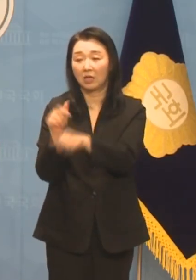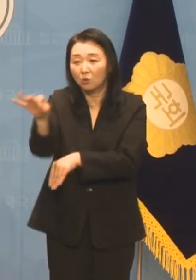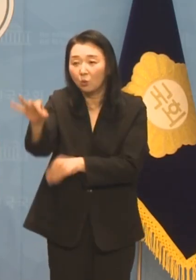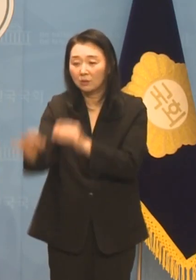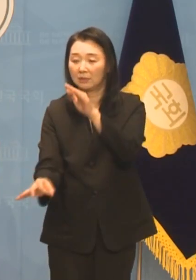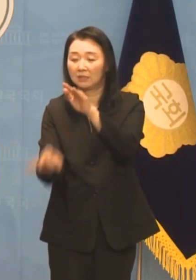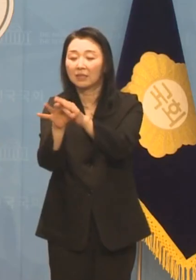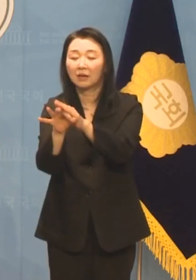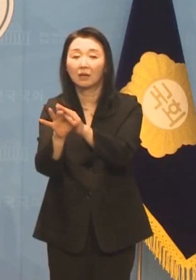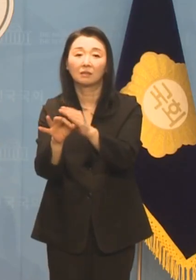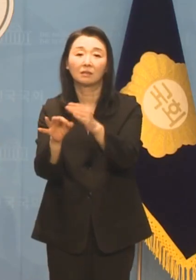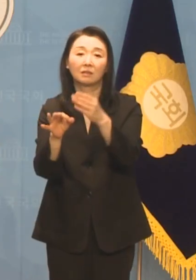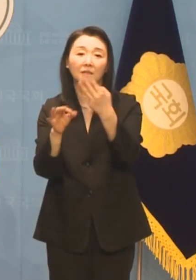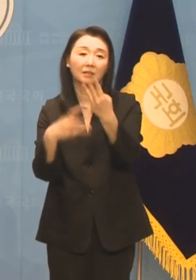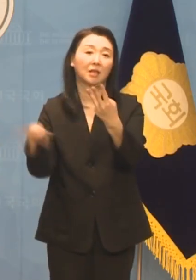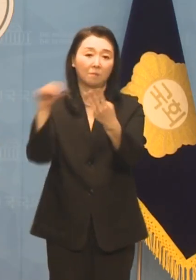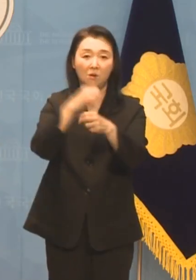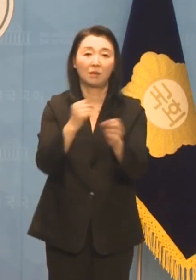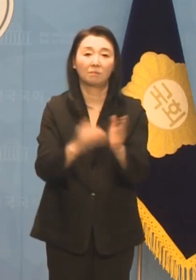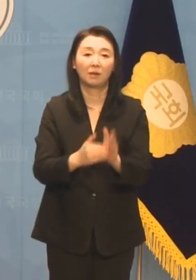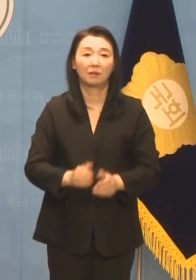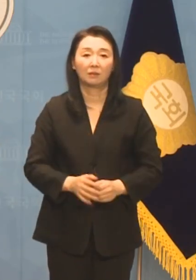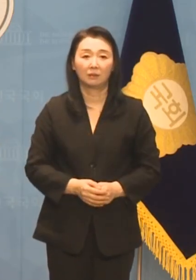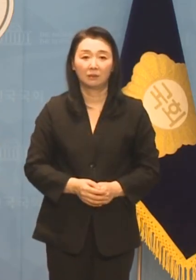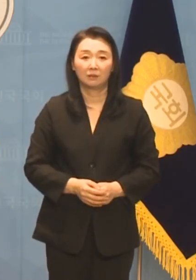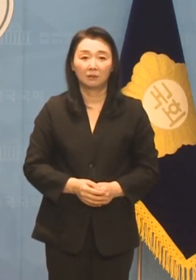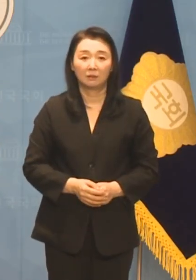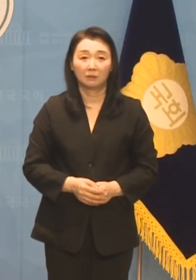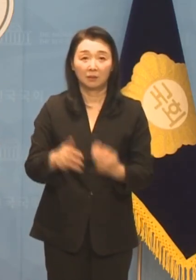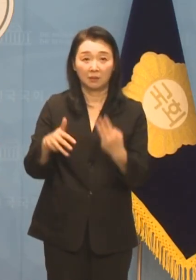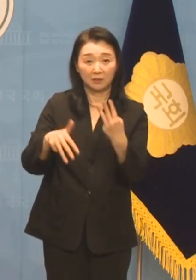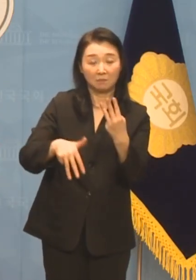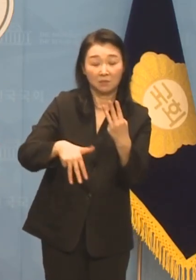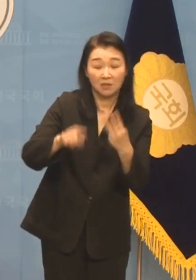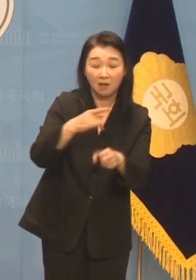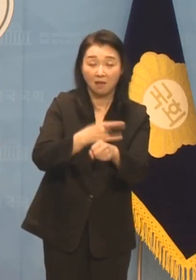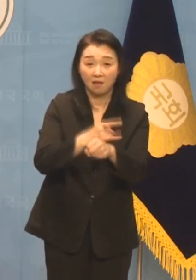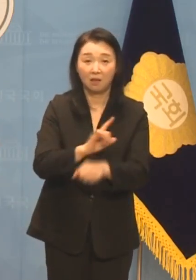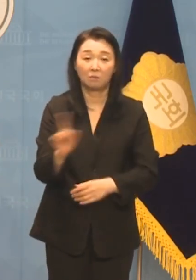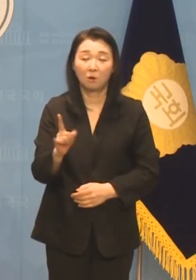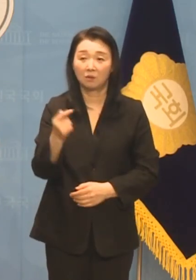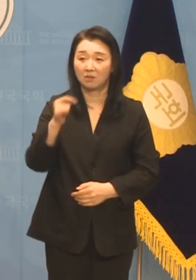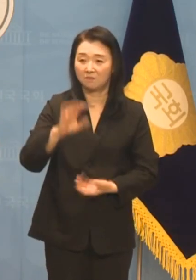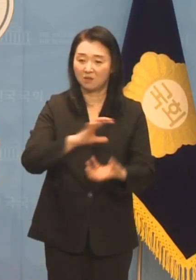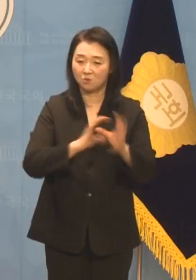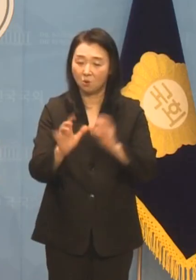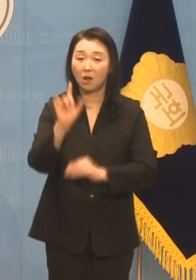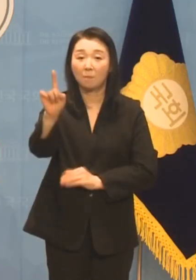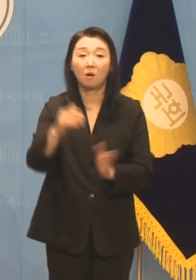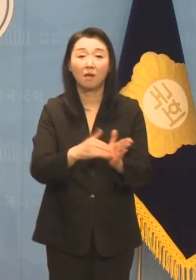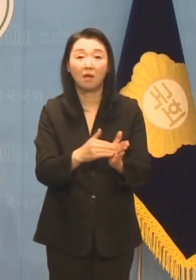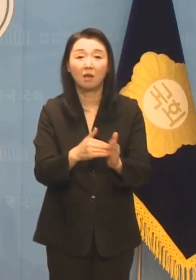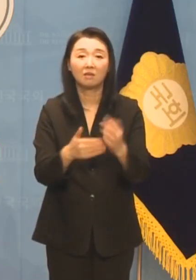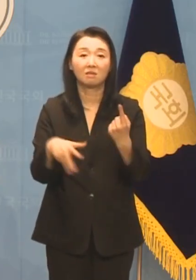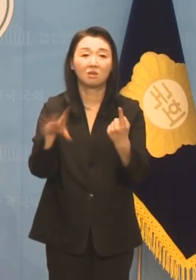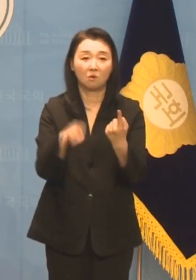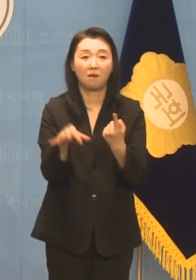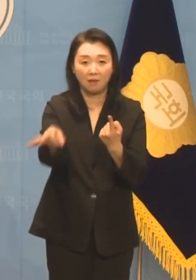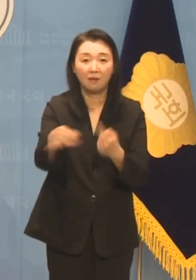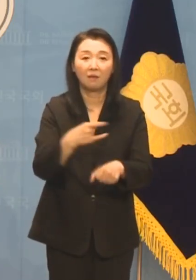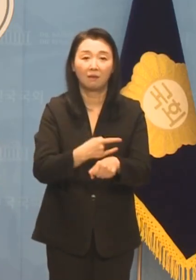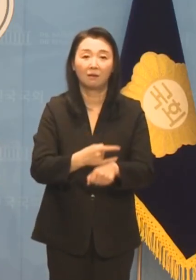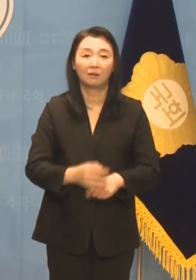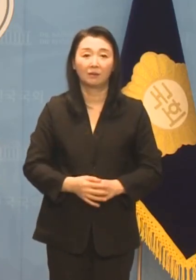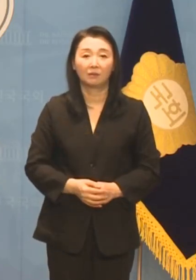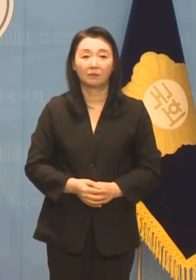상한을 3억 원으로 책정했습니다. 3차까지 간다면 TV토론 한 번에 1억 원씩을 내는